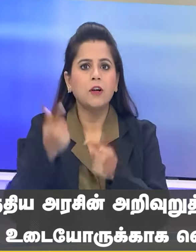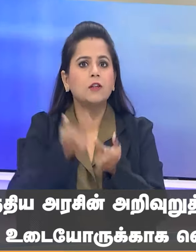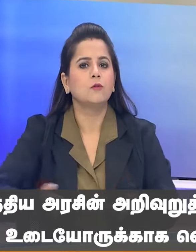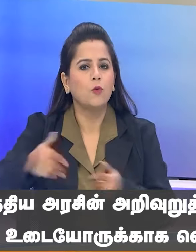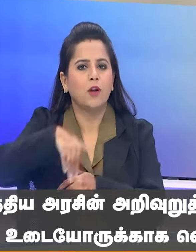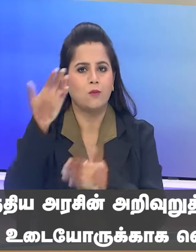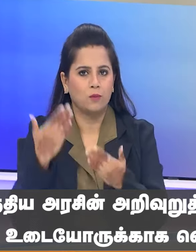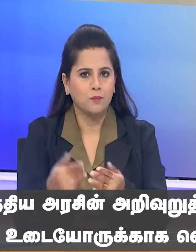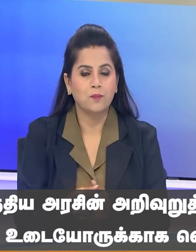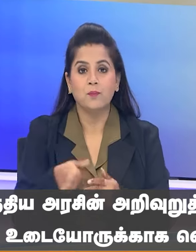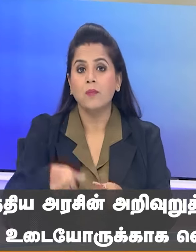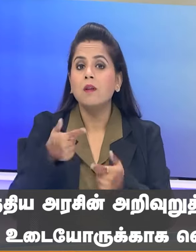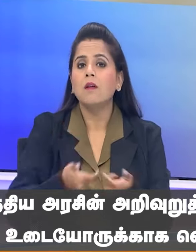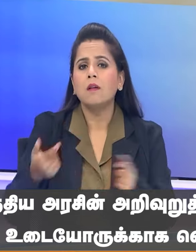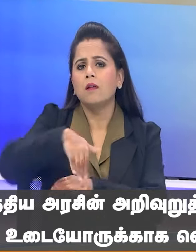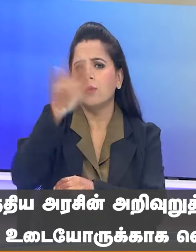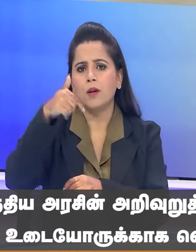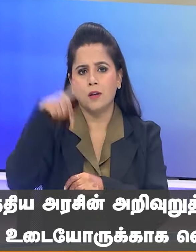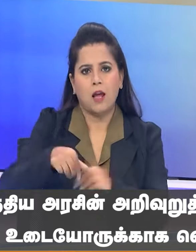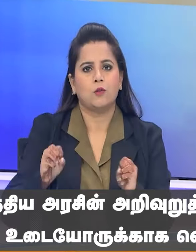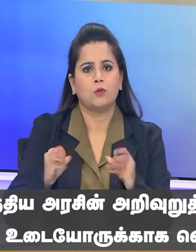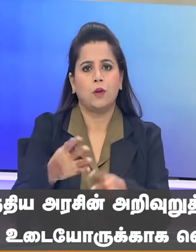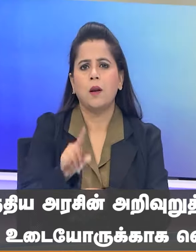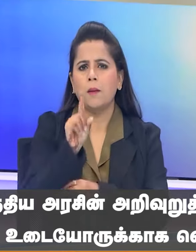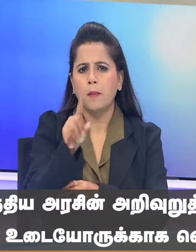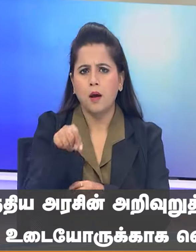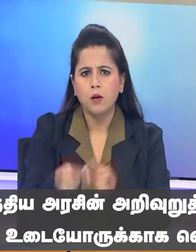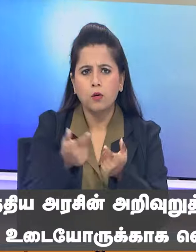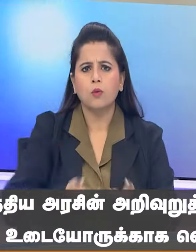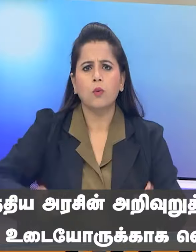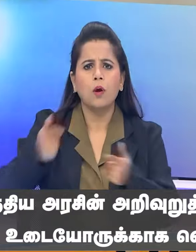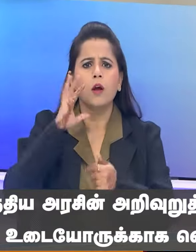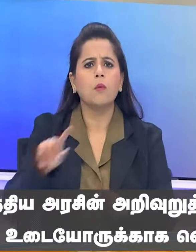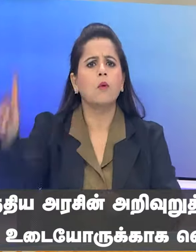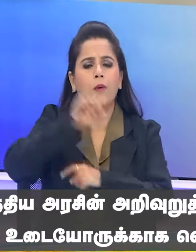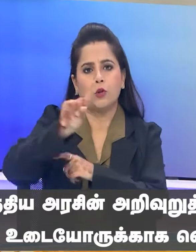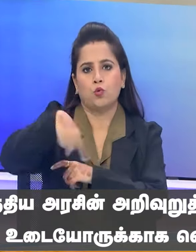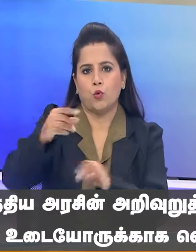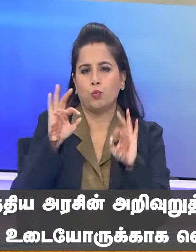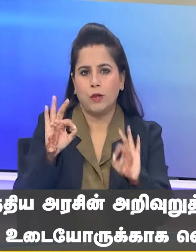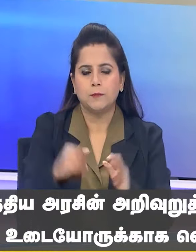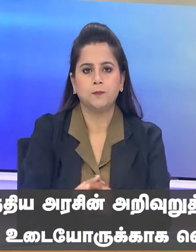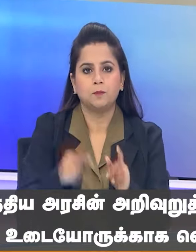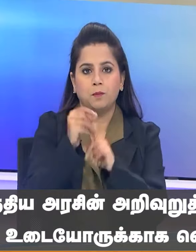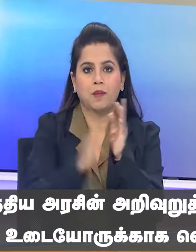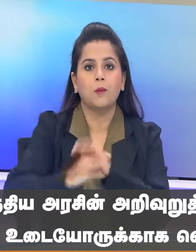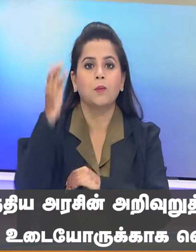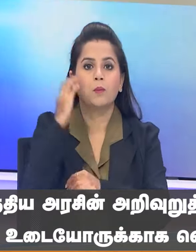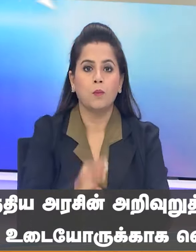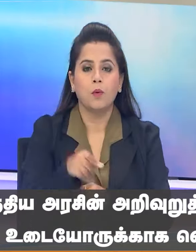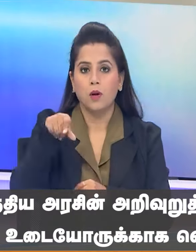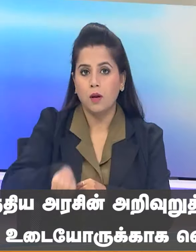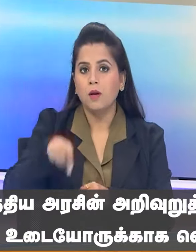होगा यह शिखर सम्मेलन आज से शुरू होगा लेकिन शिखर सम्मेलन का मुख्य दिन कल होगा प्रधानमंत्री मोदी